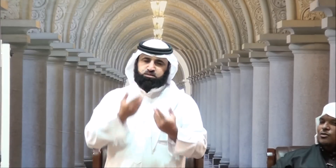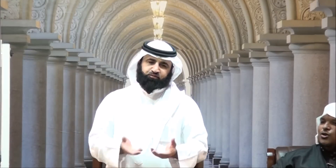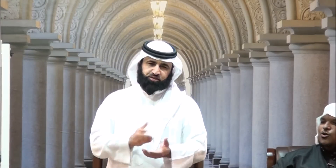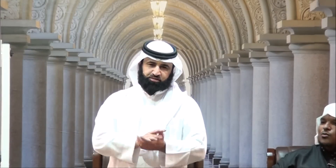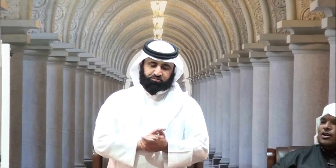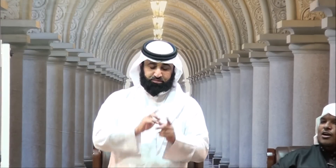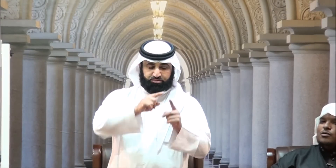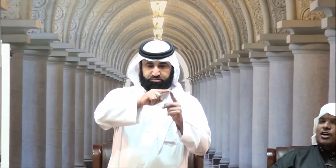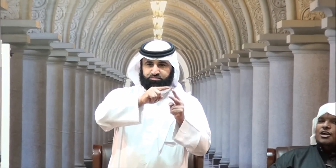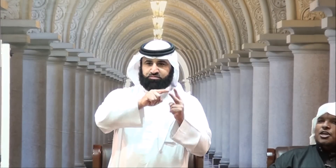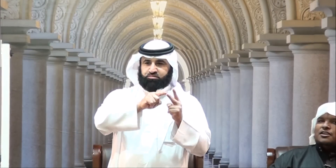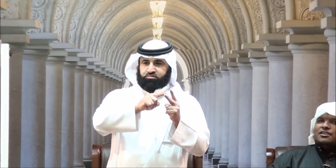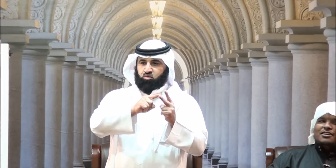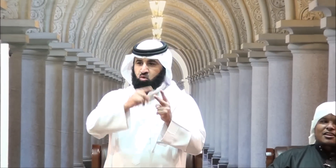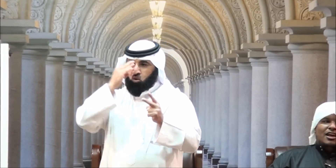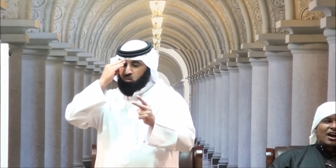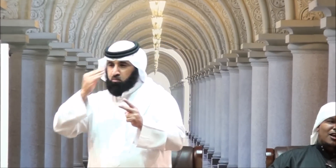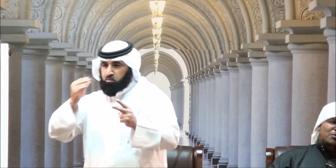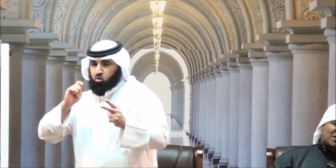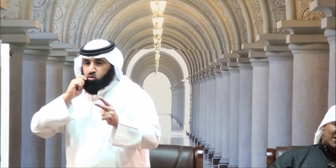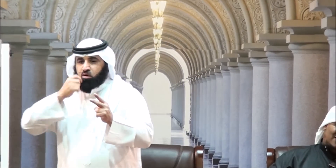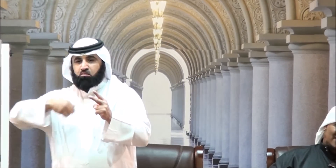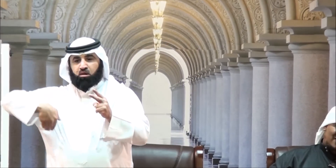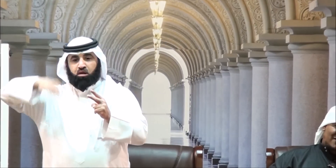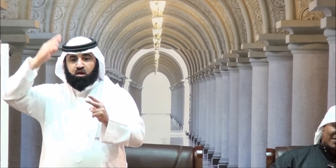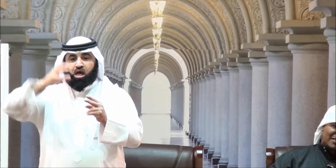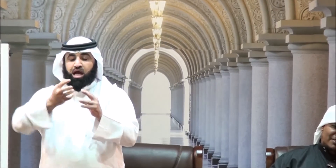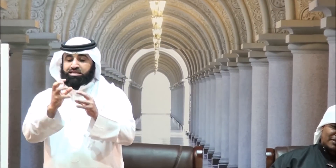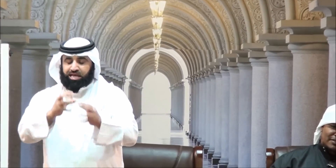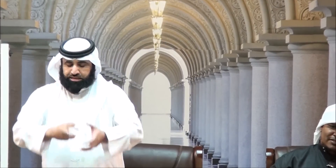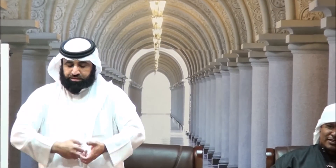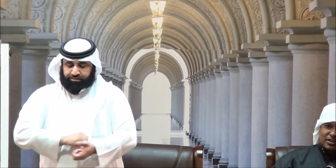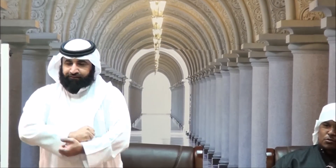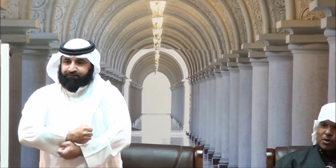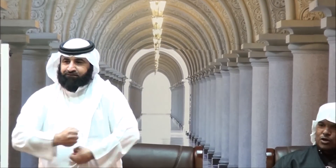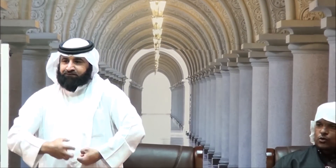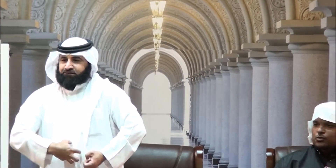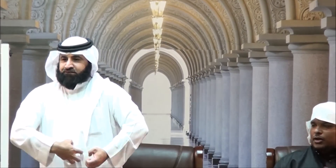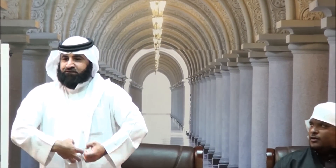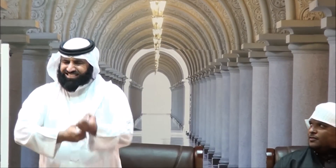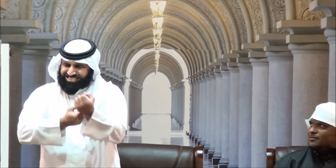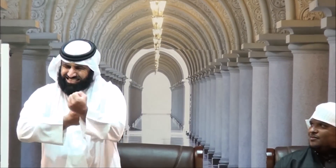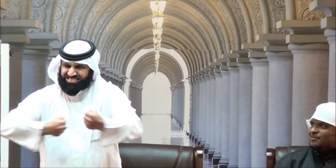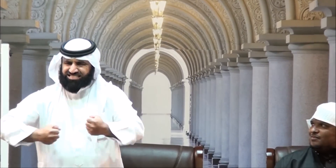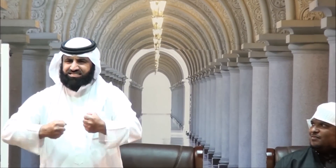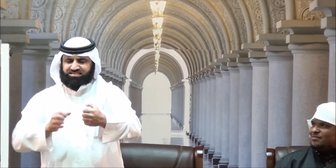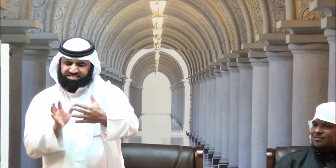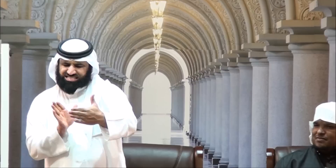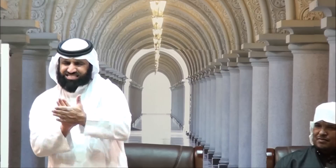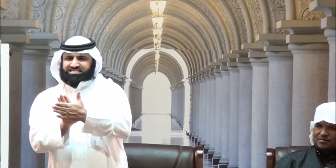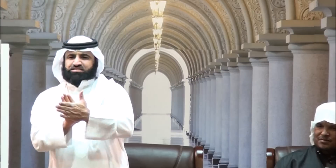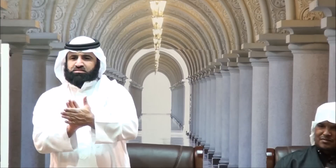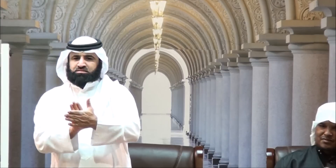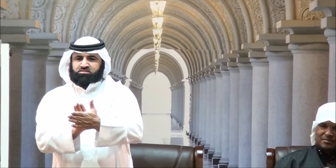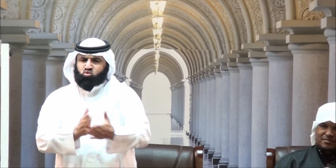وكل واحد منهم رابط حجر على بطنه أبو بكر وعمر